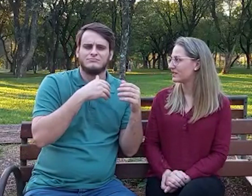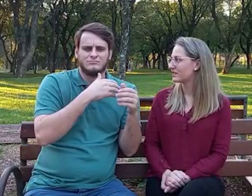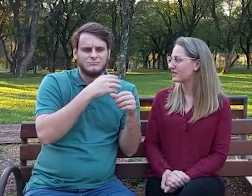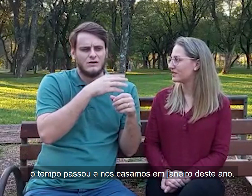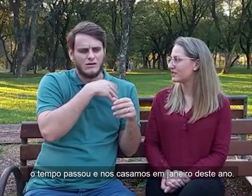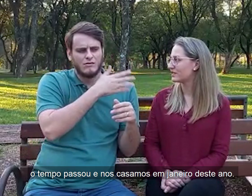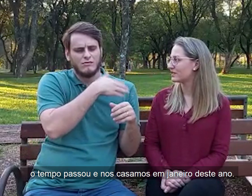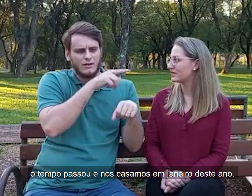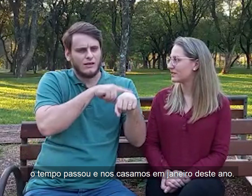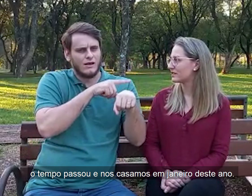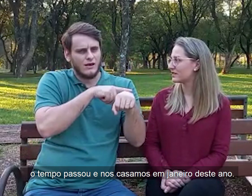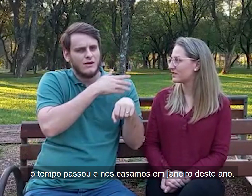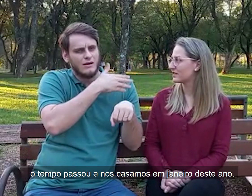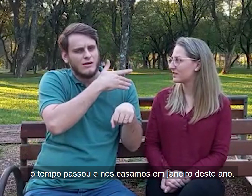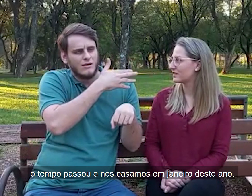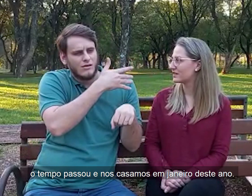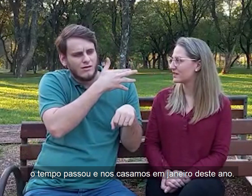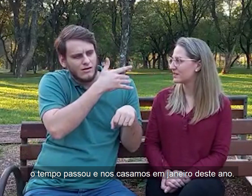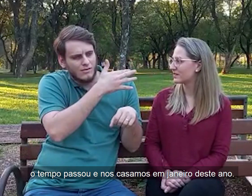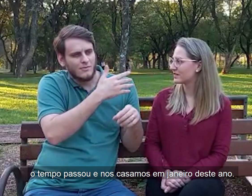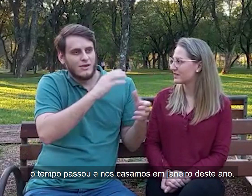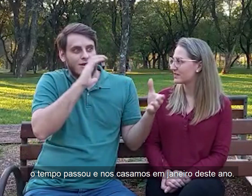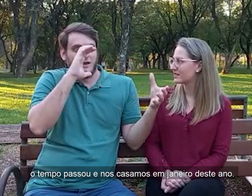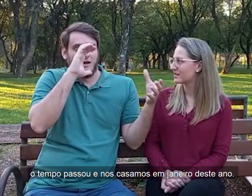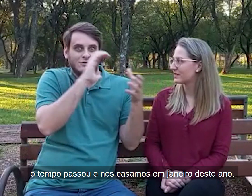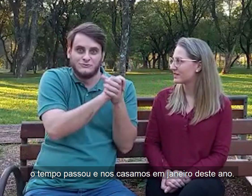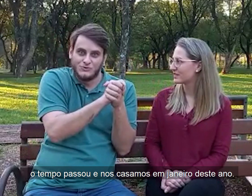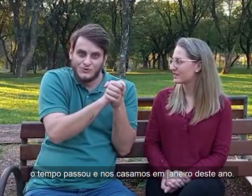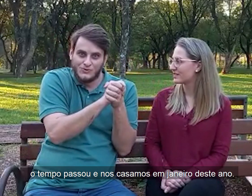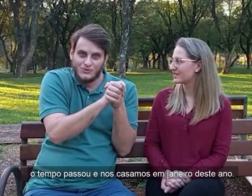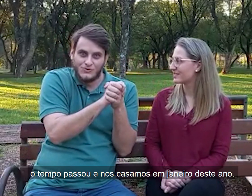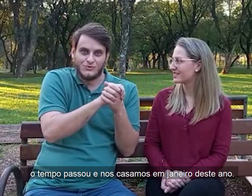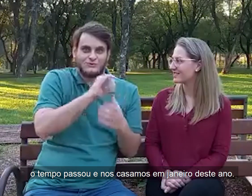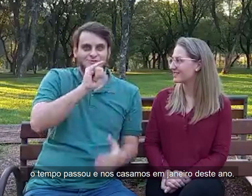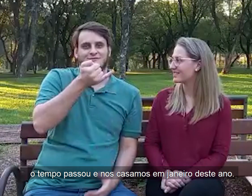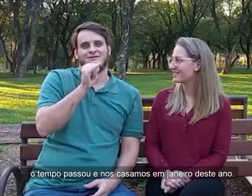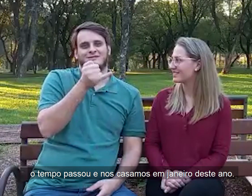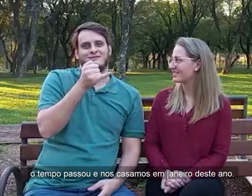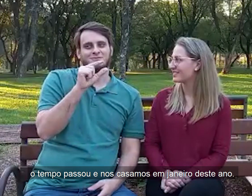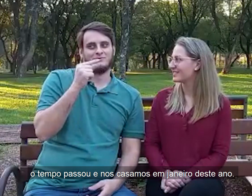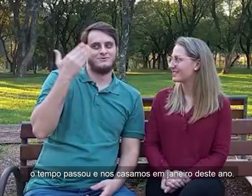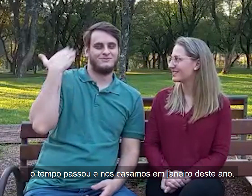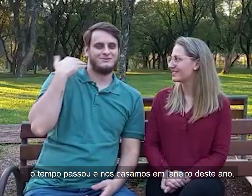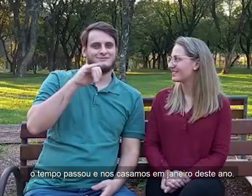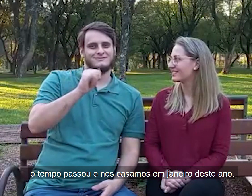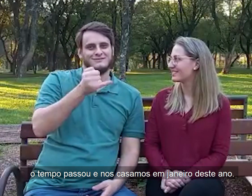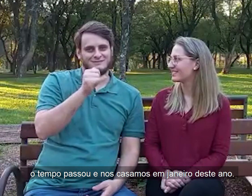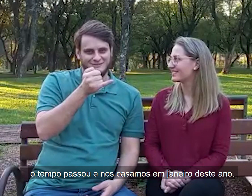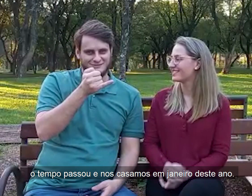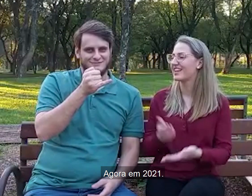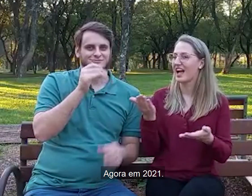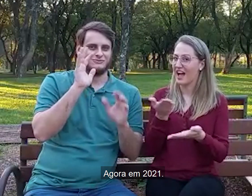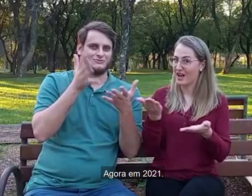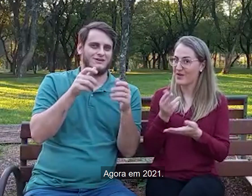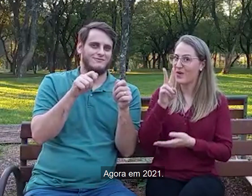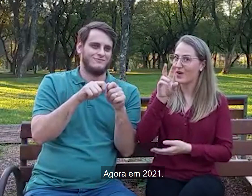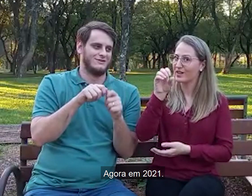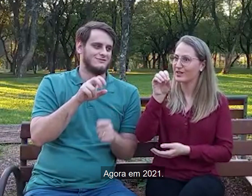O tempo passou e nos casamos em janeiro deste ano. Agora, em